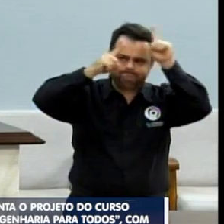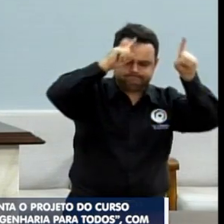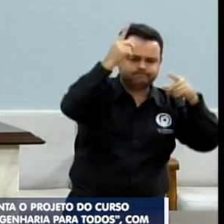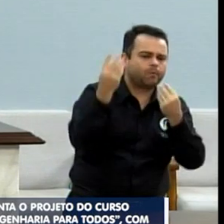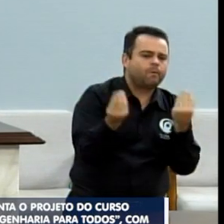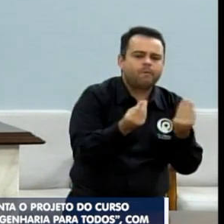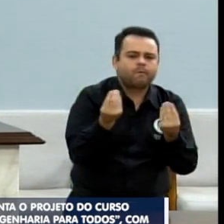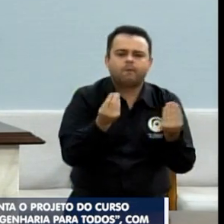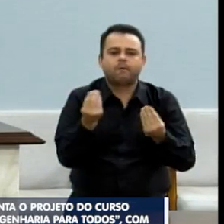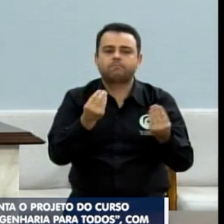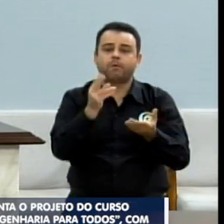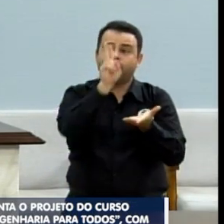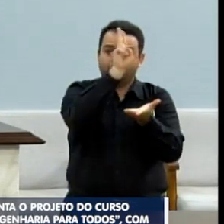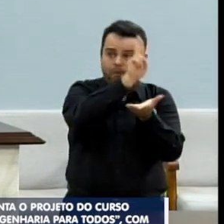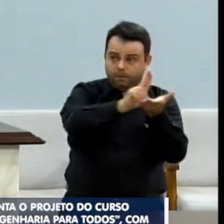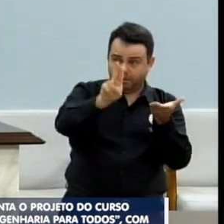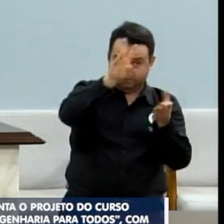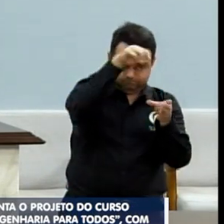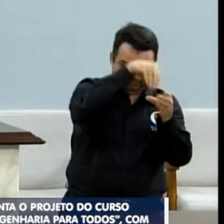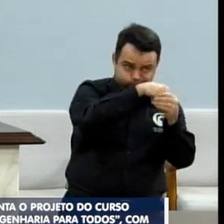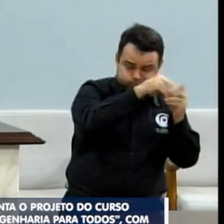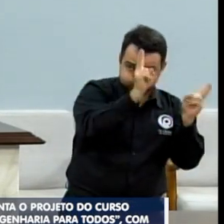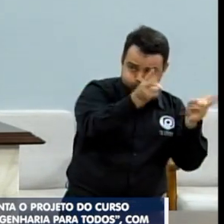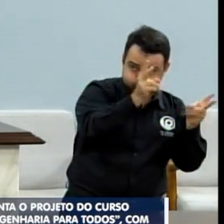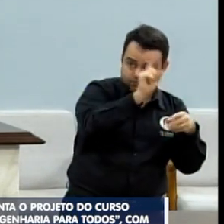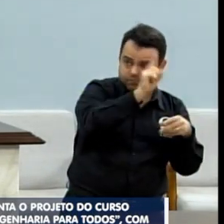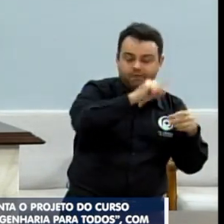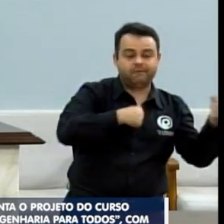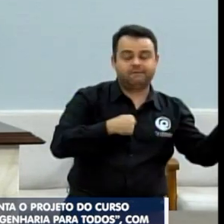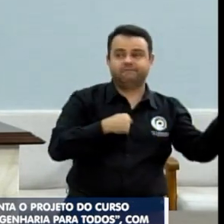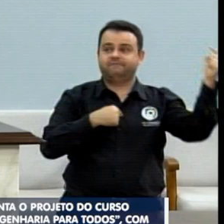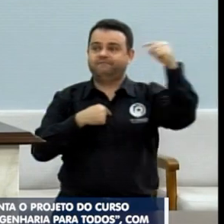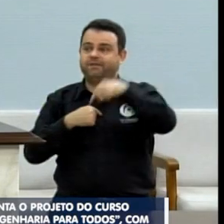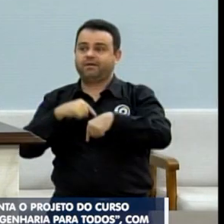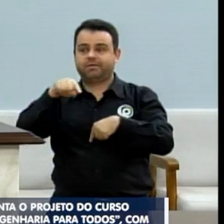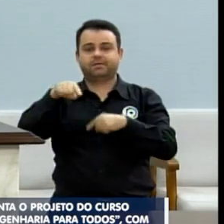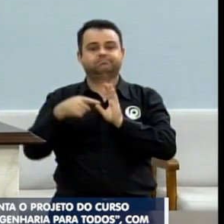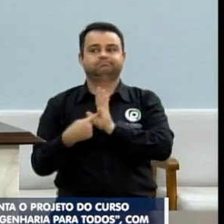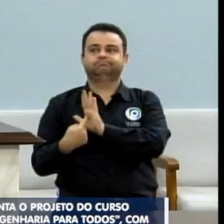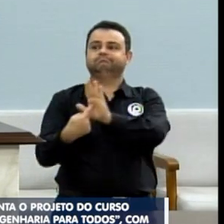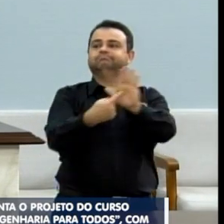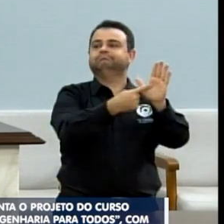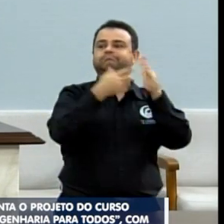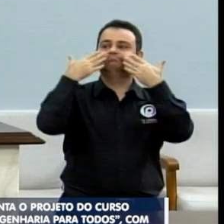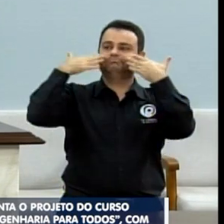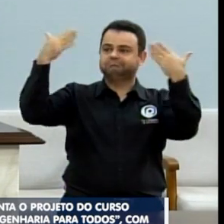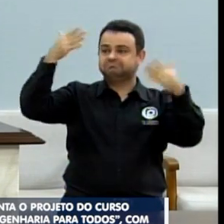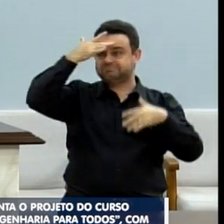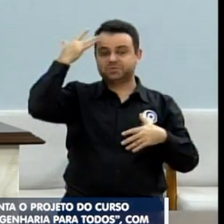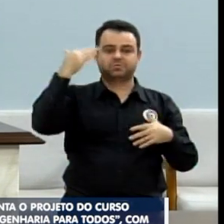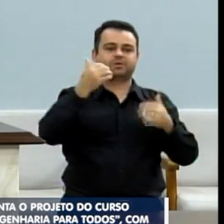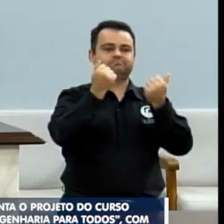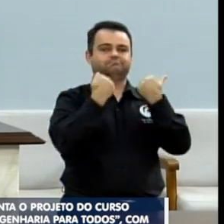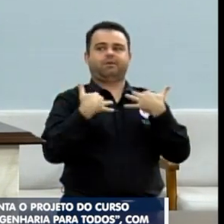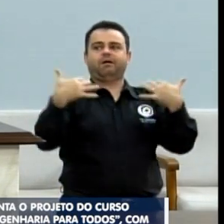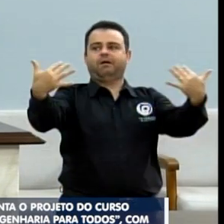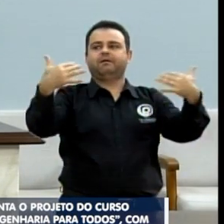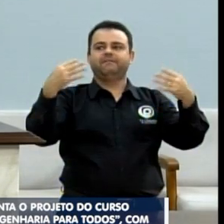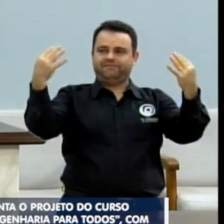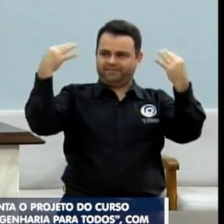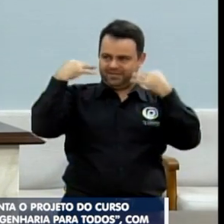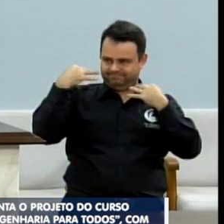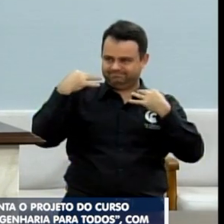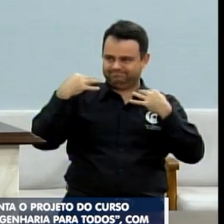fazendo. Saímos da universidade para estar aqui falando com os senhores e com o público que estão nos